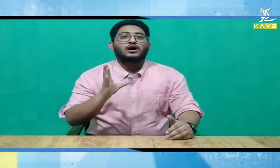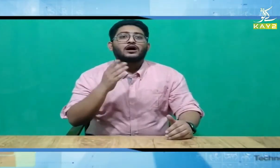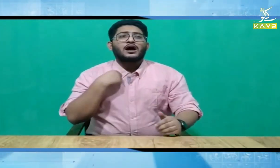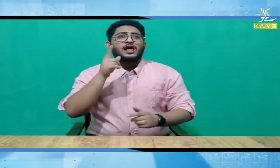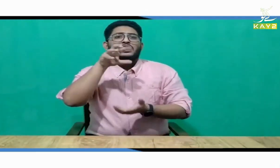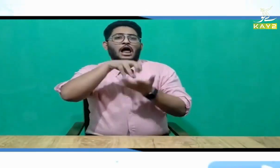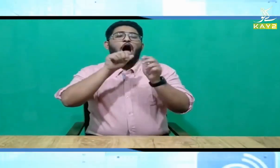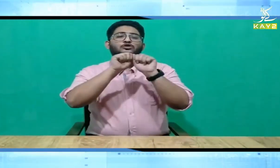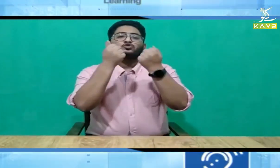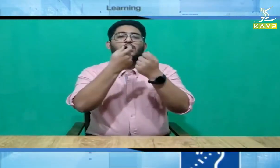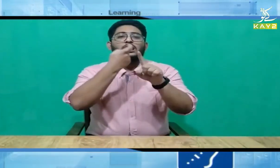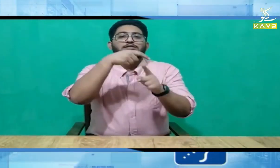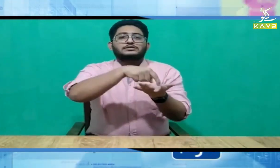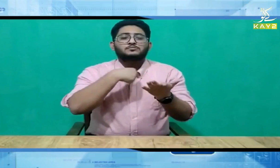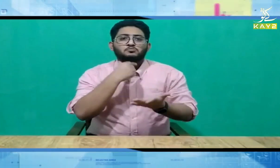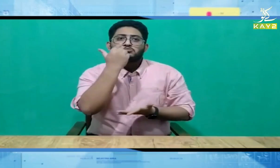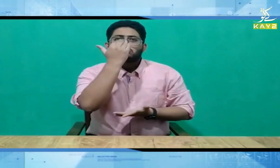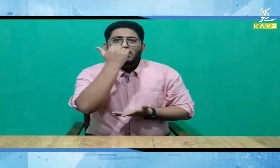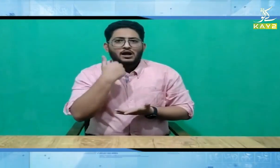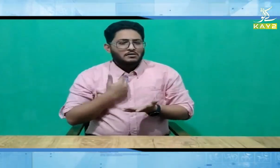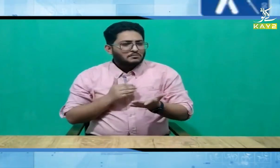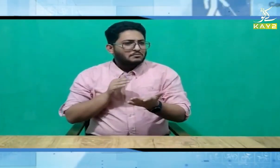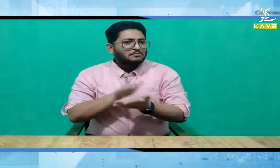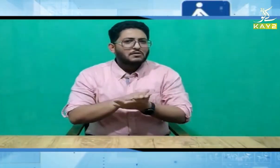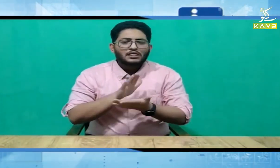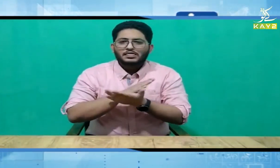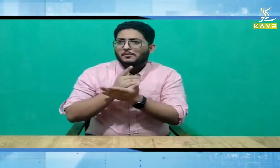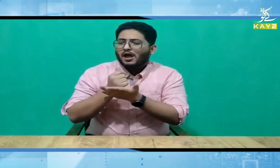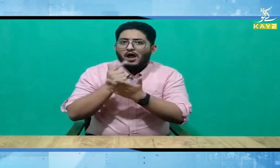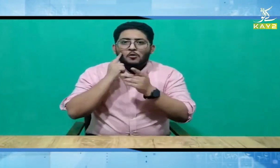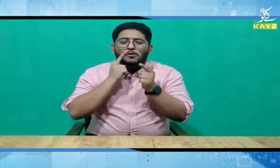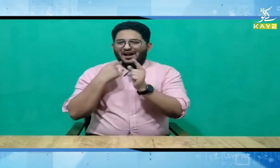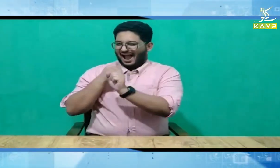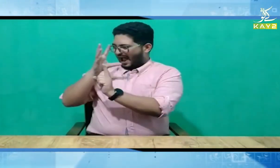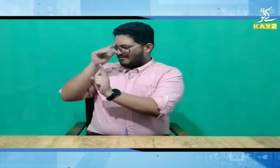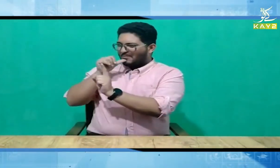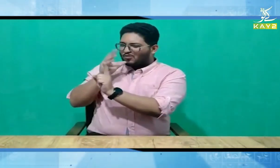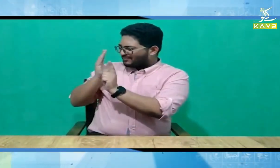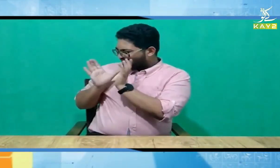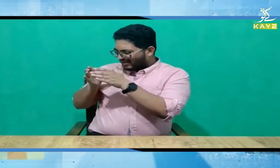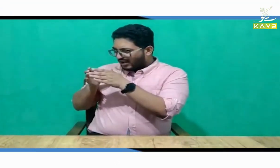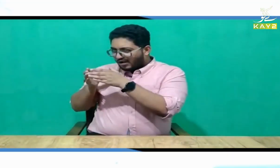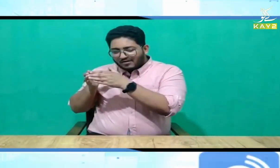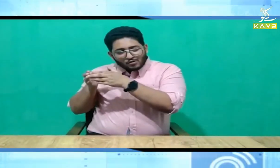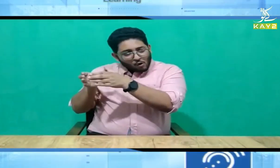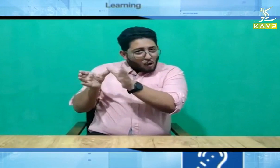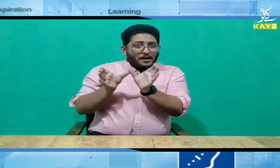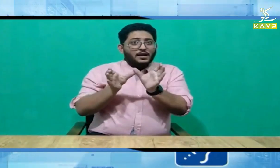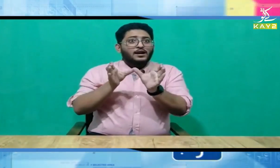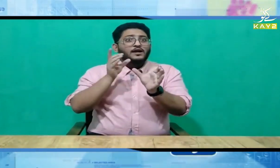मुझे आइडिया हुआ कि क्यों ज़रूरत है। और फिर 12 साल की उम्र में पहले कराची के अंदर एक एसोसिएशन है, उसने मुझे बुलाया कि आपके साइंस बहुत ज़्यादा अच्छे हैं, आप डेफ